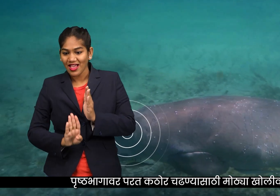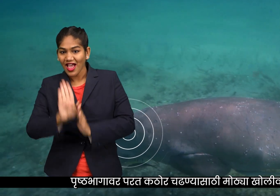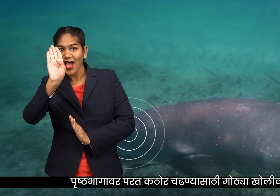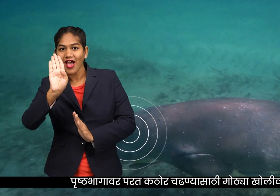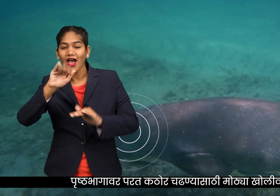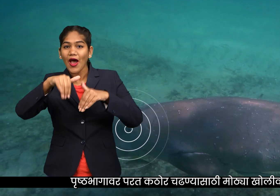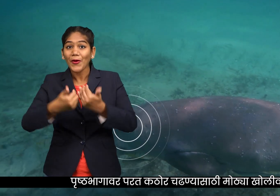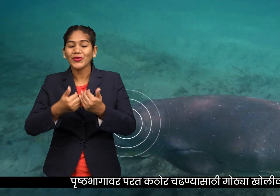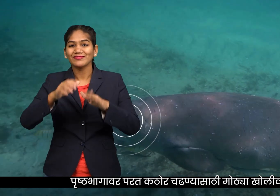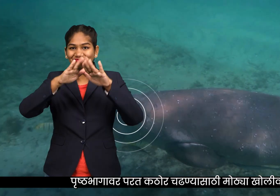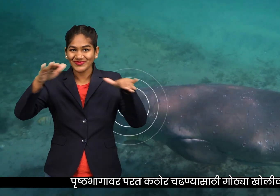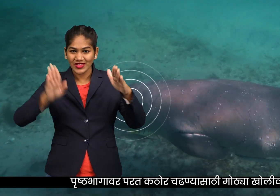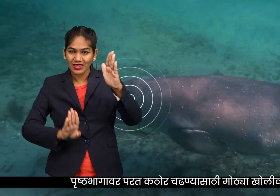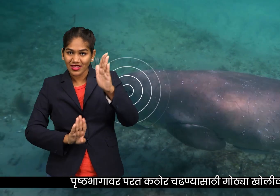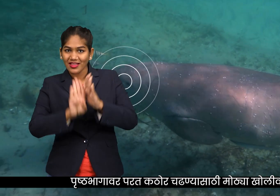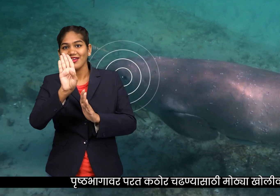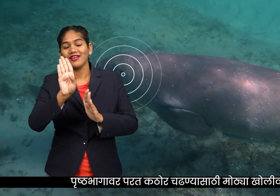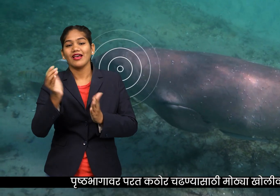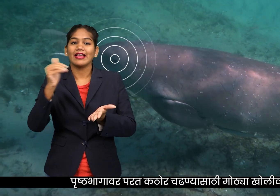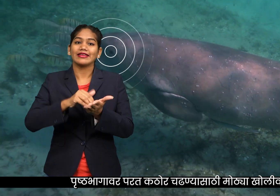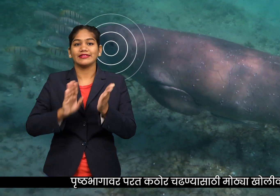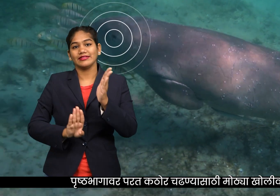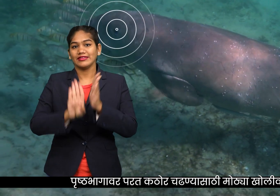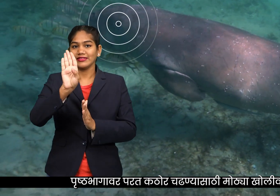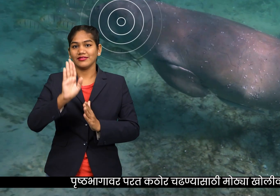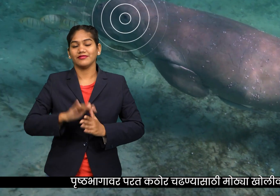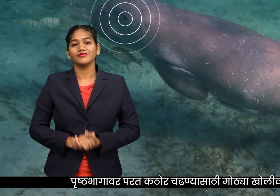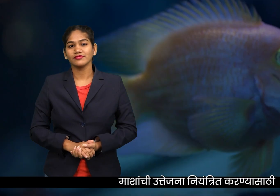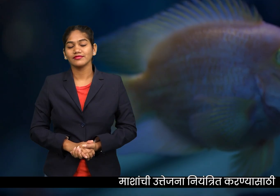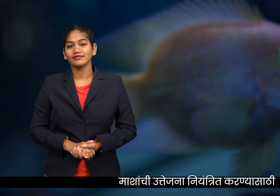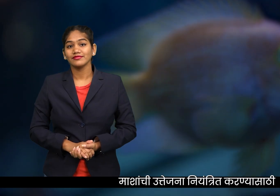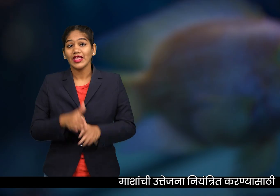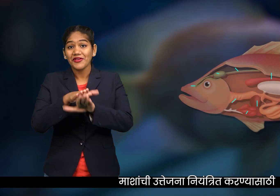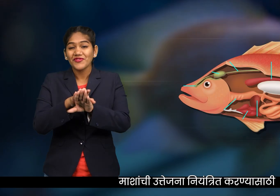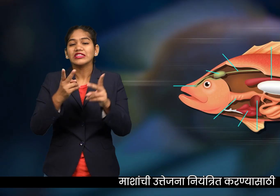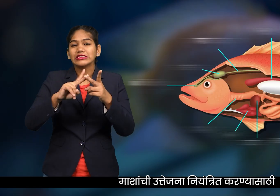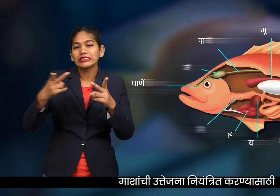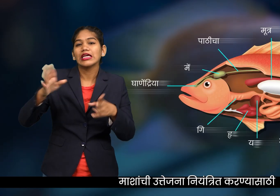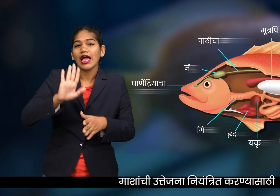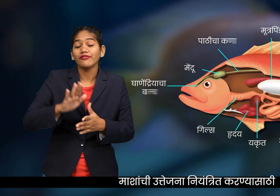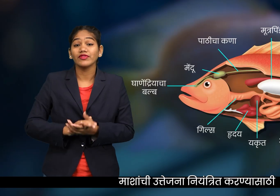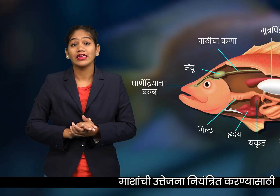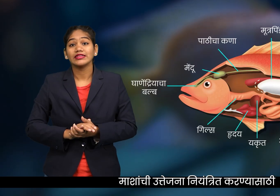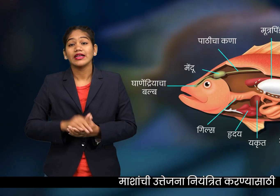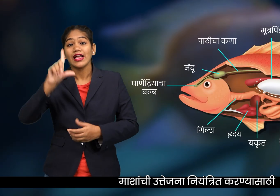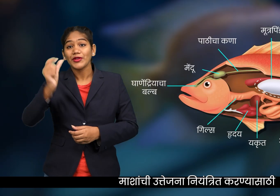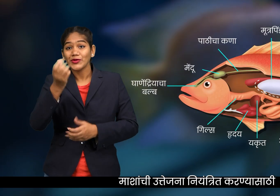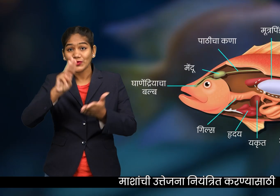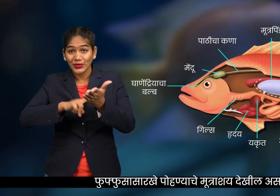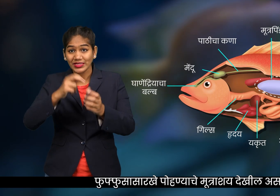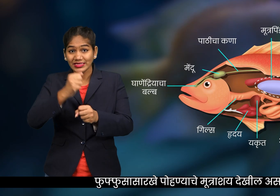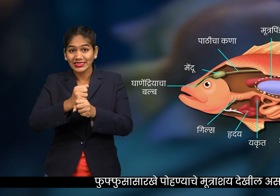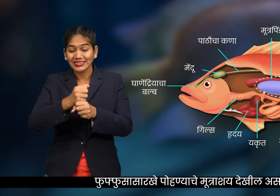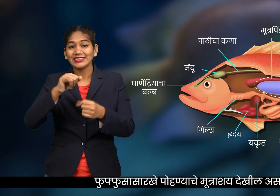कठोर चढण्यासाठी मोठ्या खोलीवर पोहोचते. माशांची उत्तेजना नियंत्रित